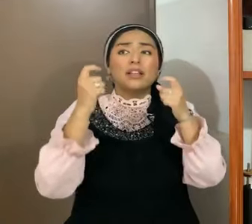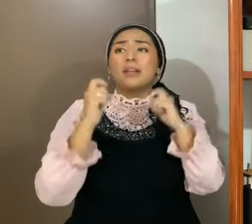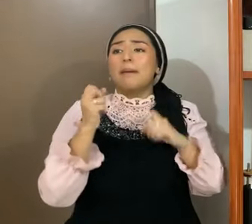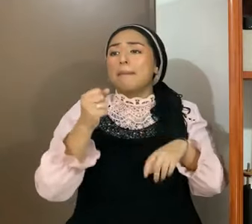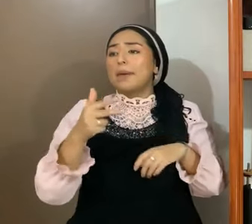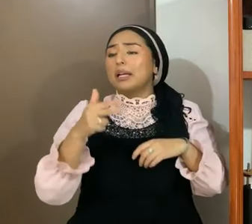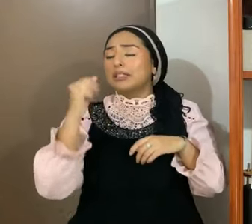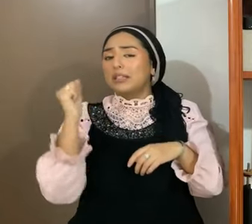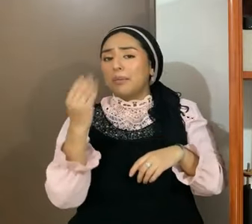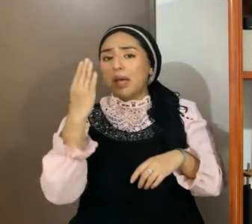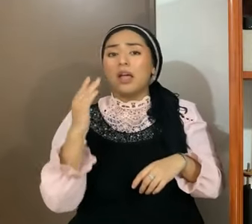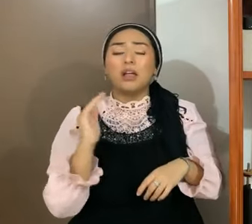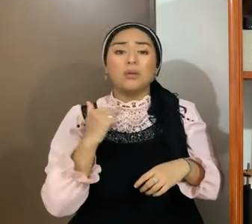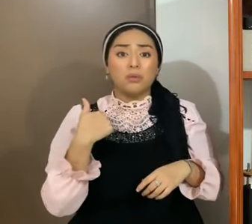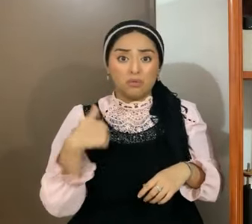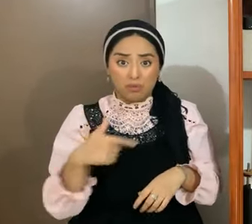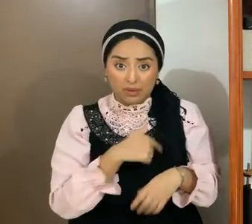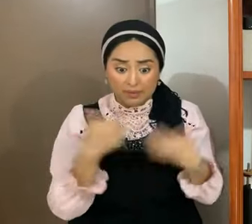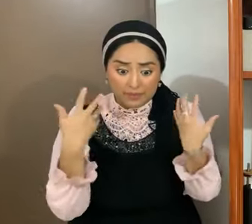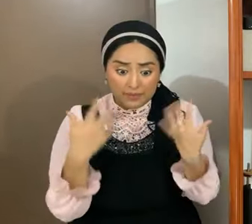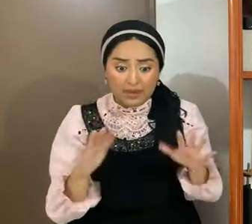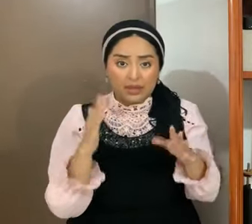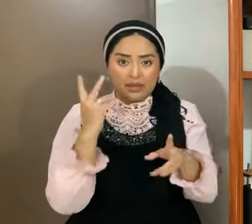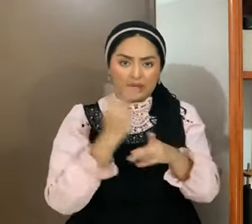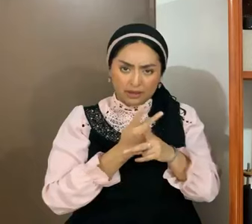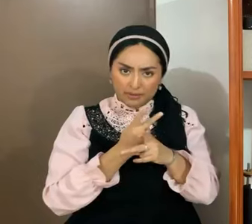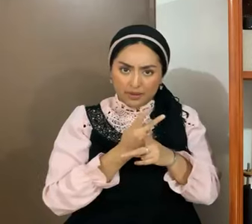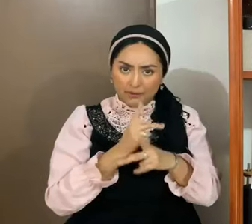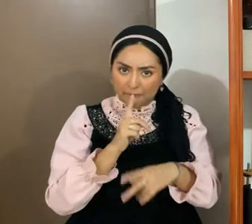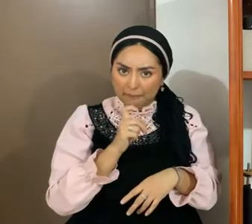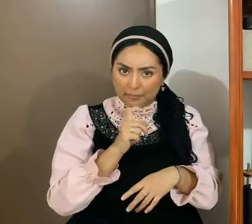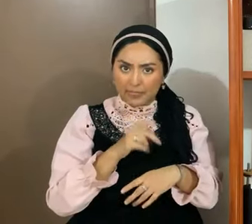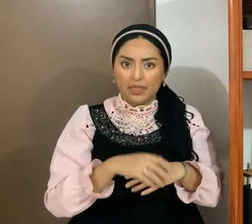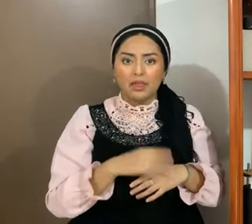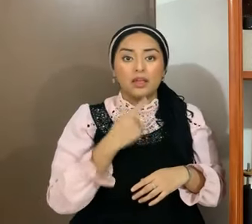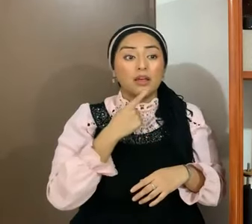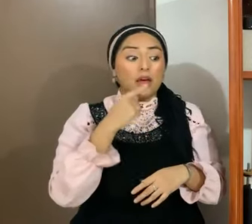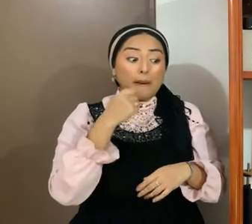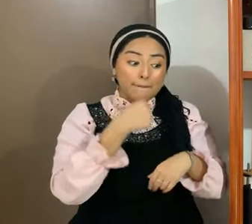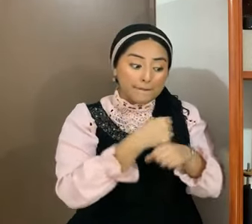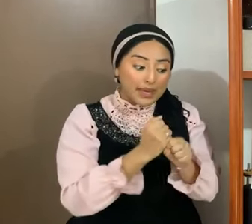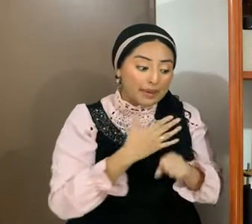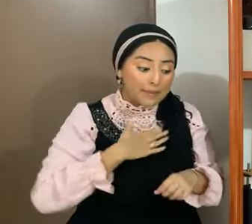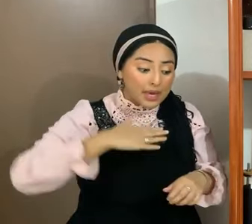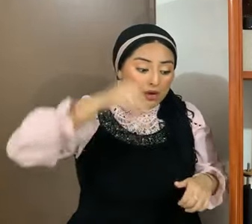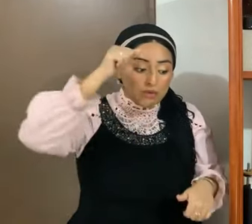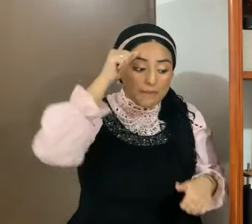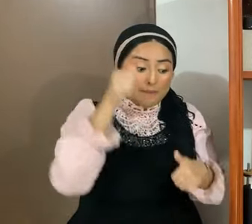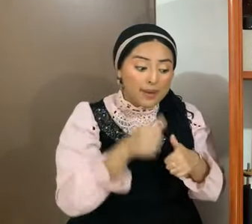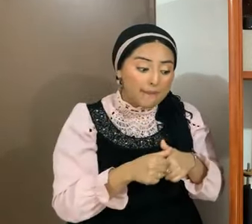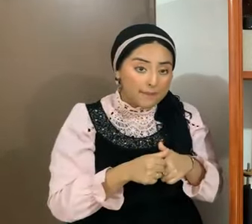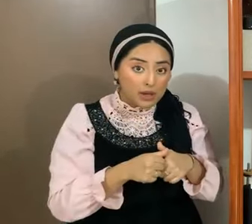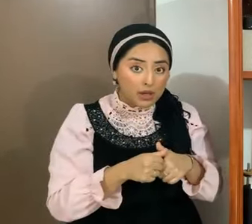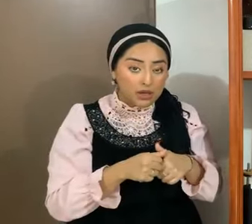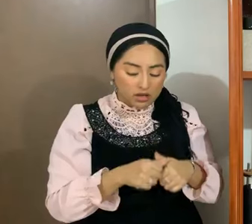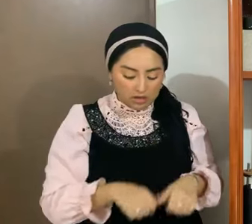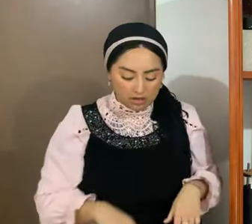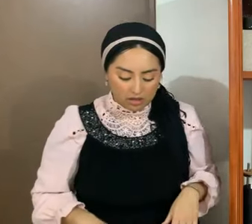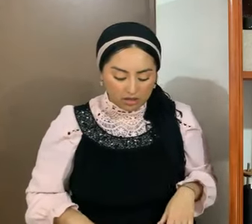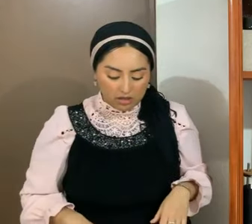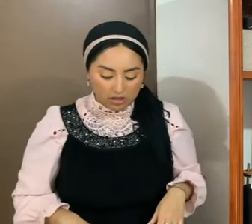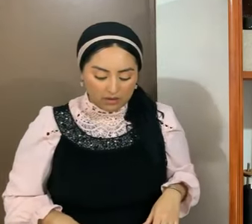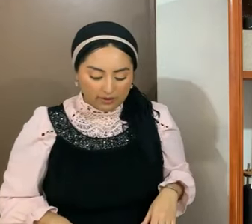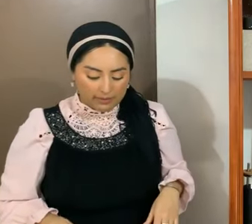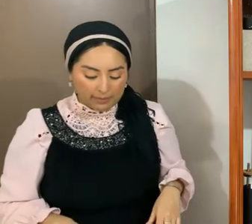Shabbat. Nosotros hemos cumplido. Hazme recordar, es decir, digamos lo que hemos hecho